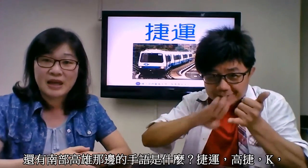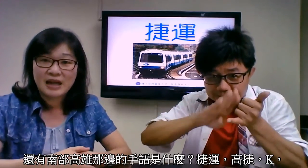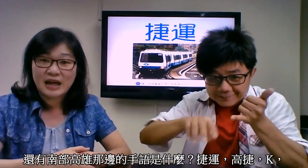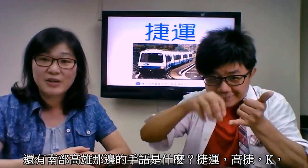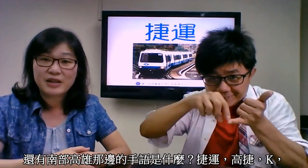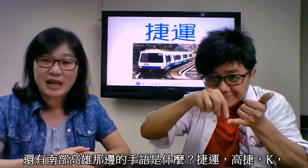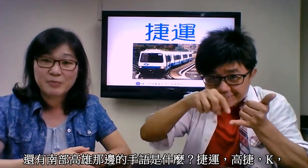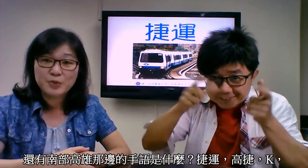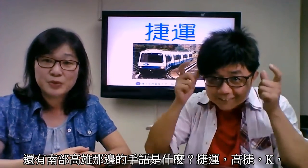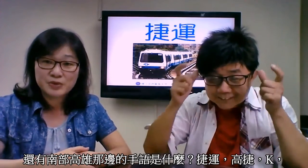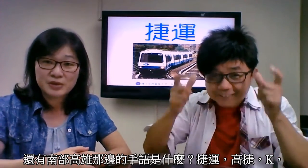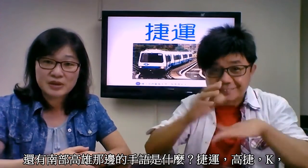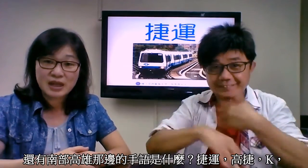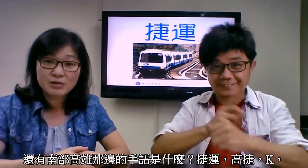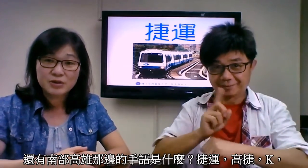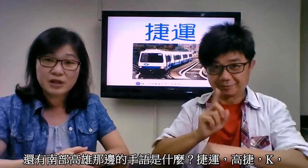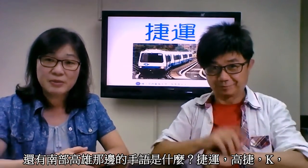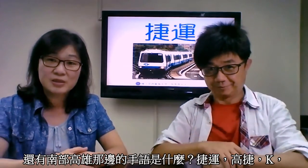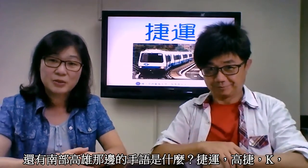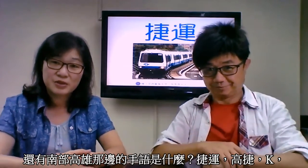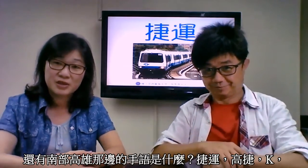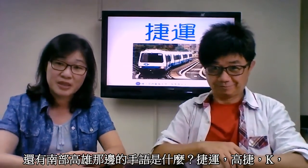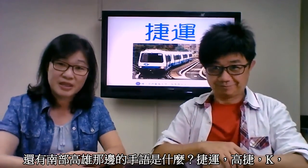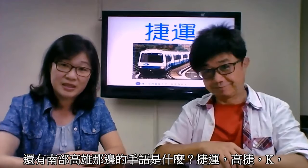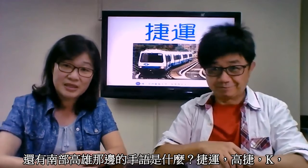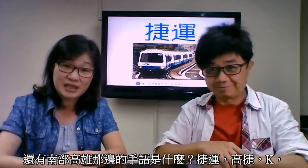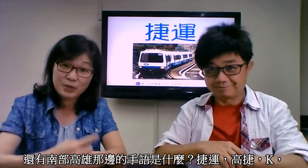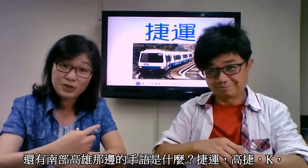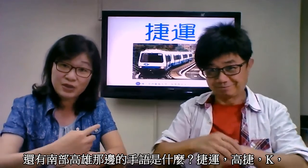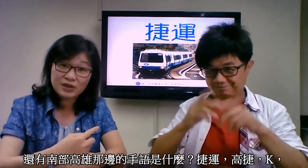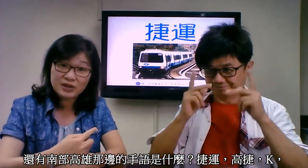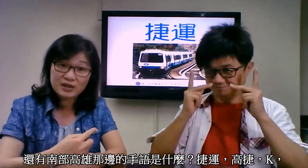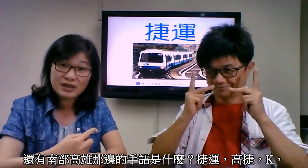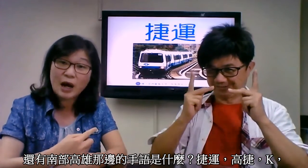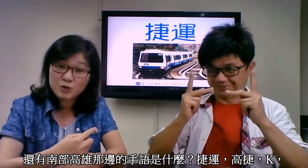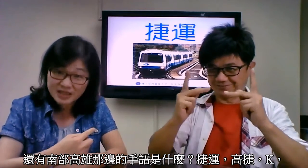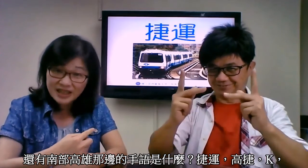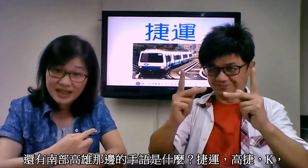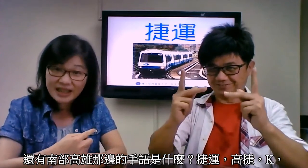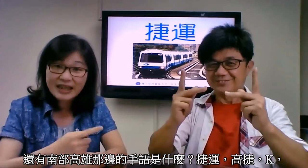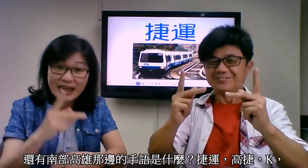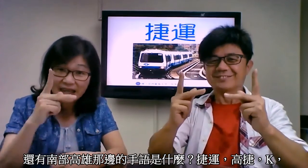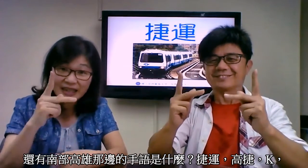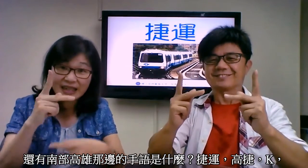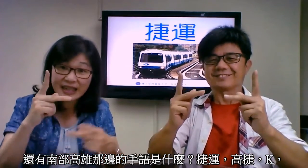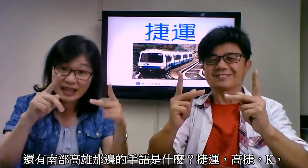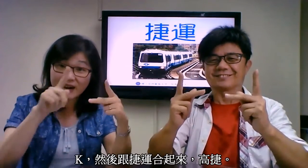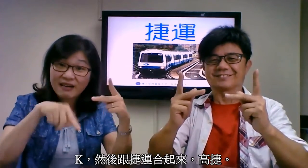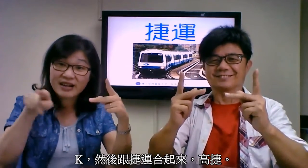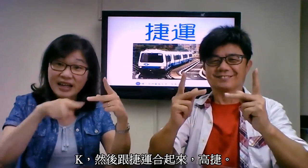还有啊，南部。高雄那边的手语是什么呢？捷运高捷 K， 好 K，